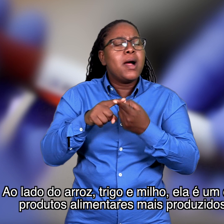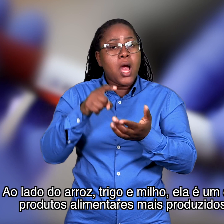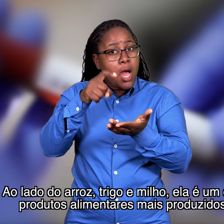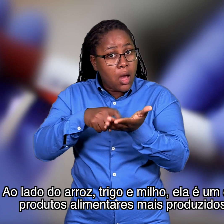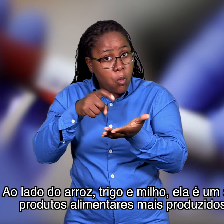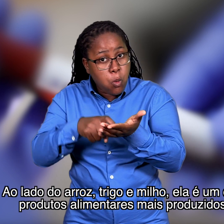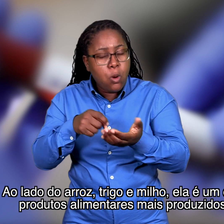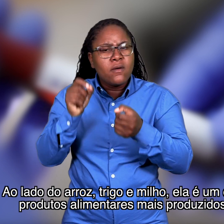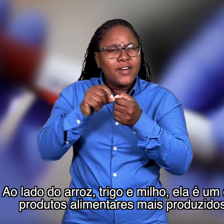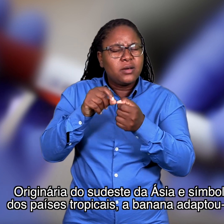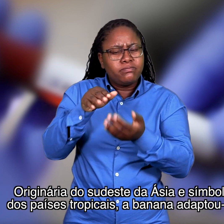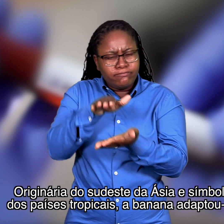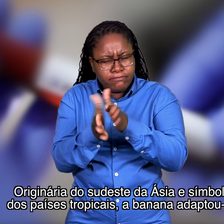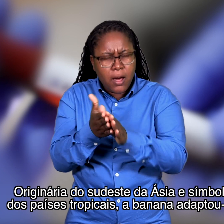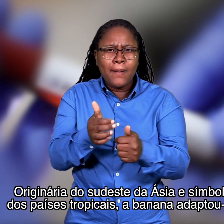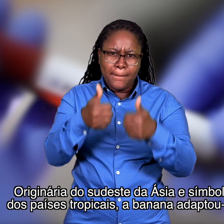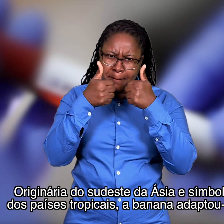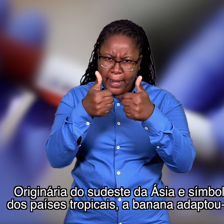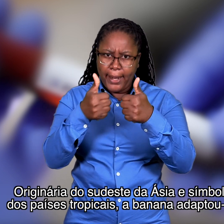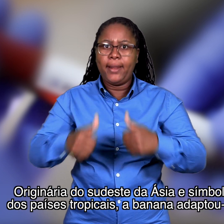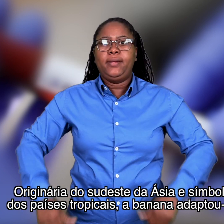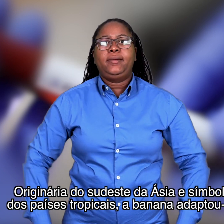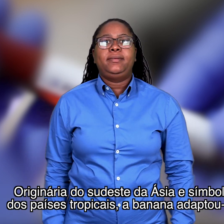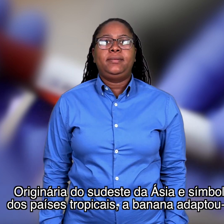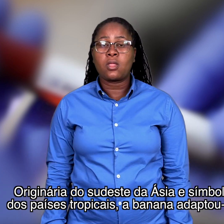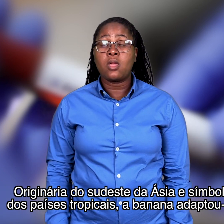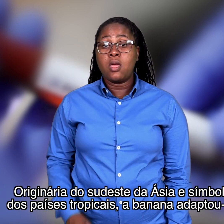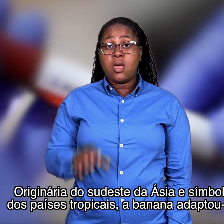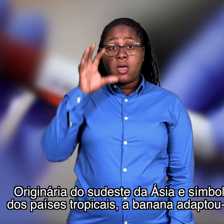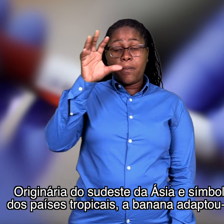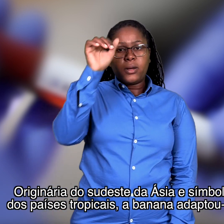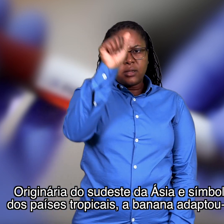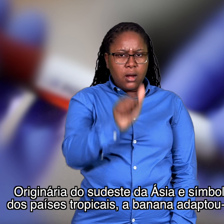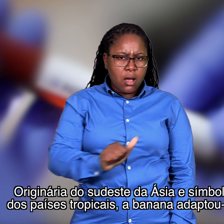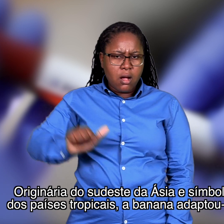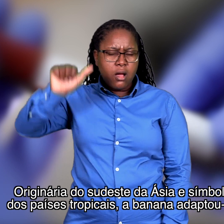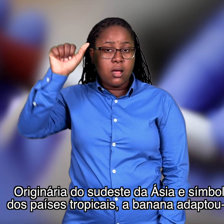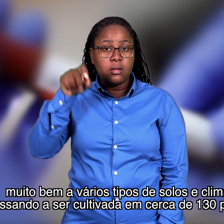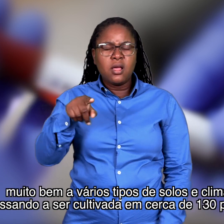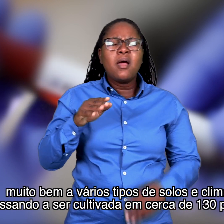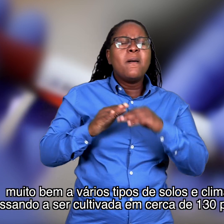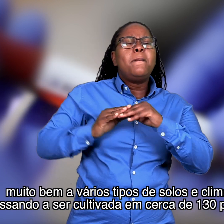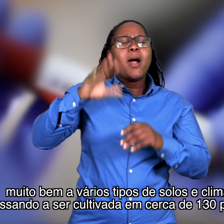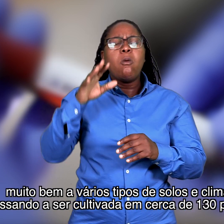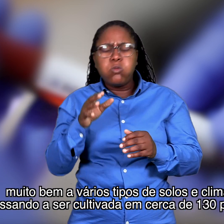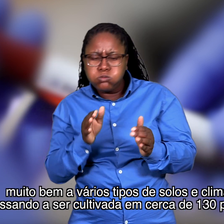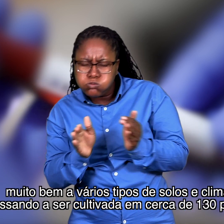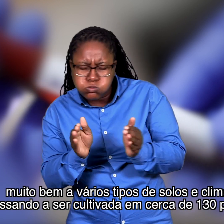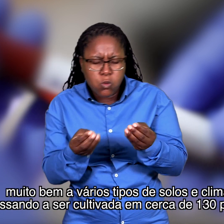alimentares mais produzidos. Originária do sudeste da Ásia e símbolo dos países tropicais, a banana adaptou-se